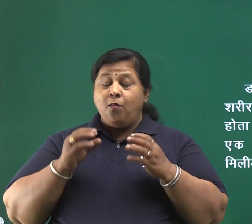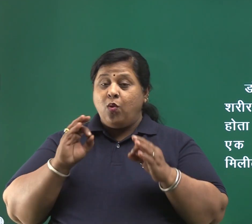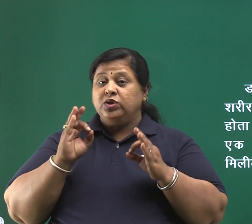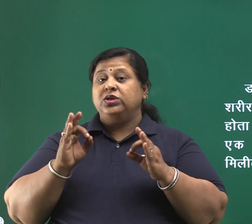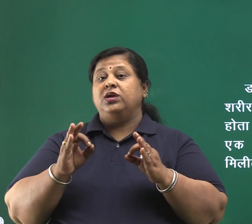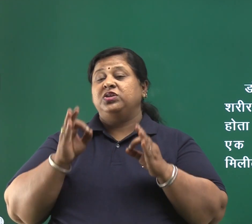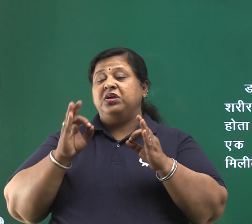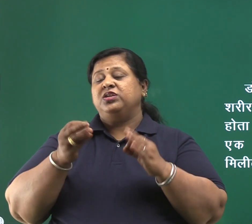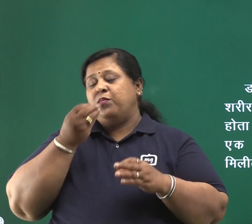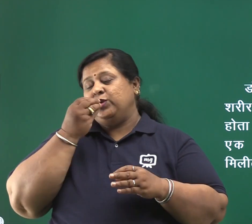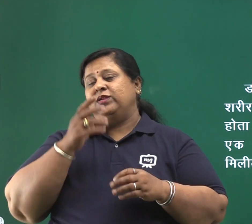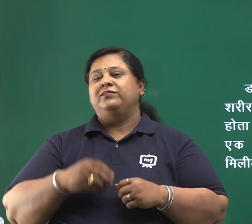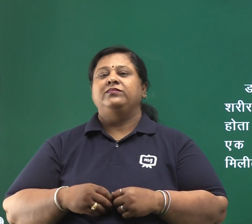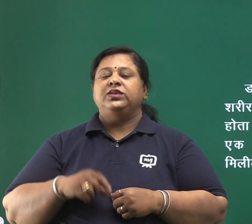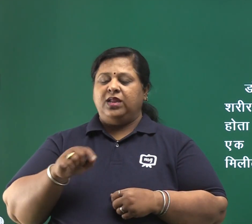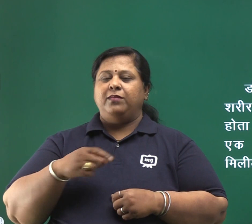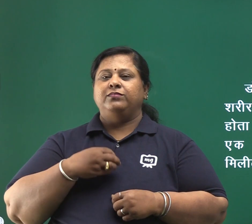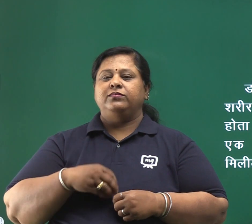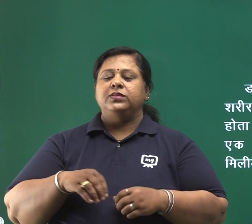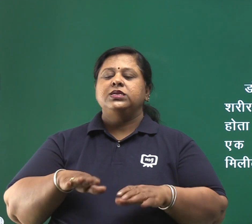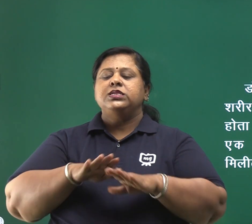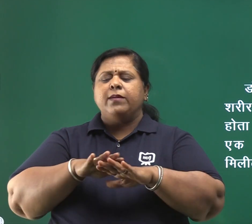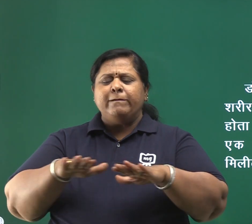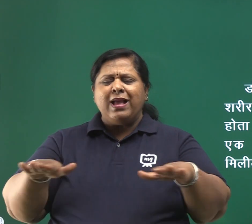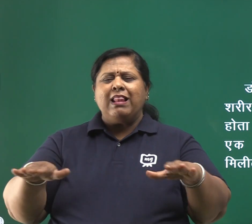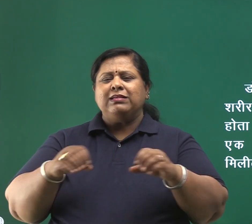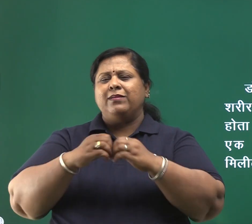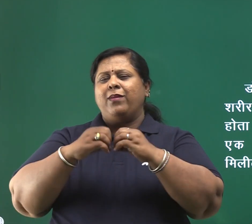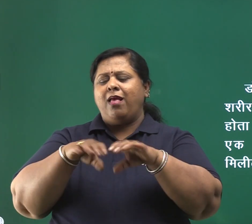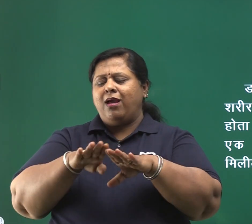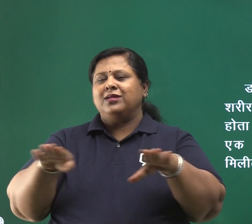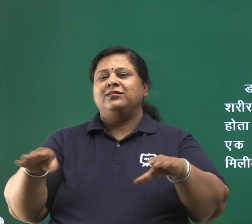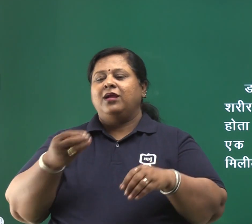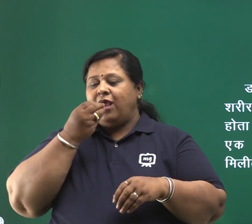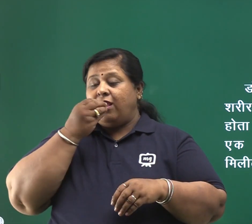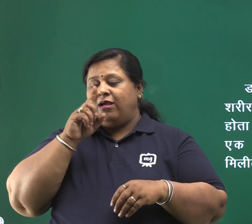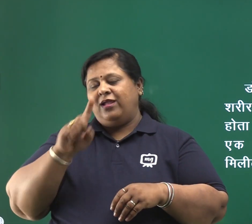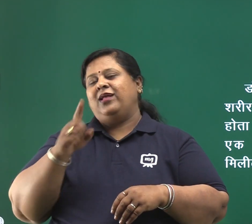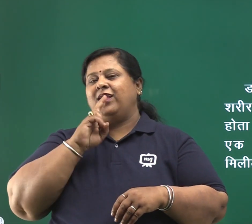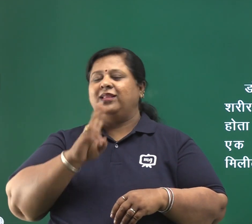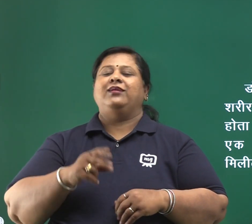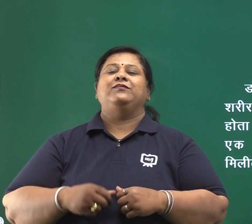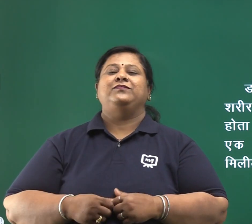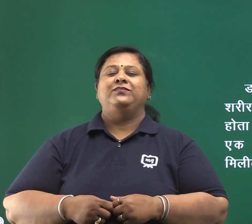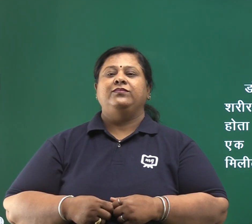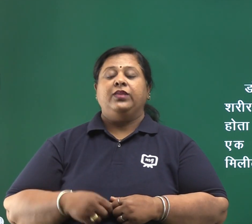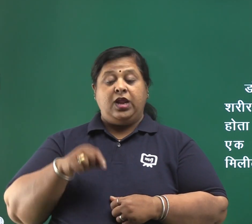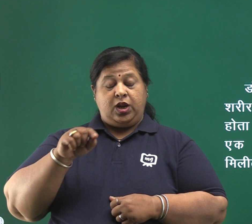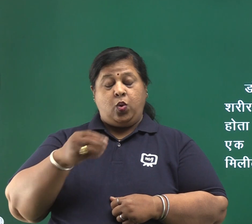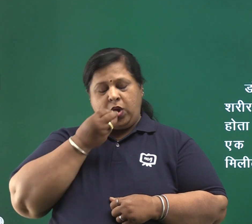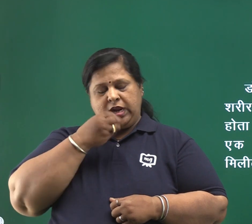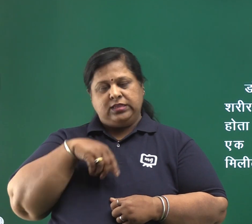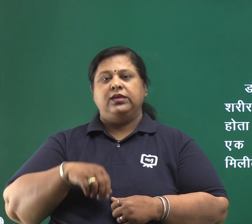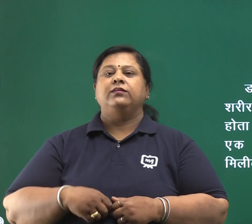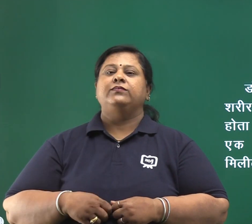हैं, जिन्हें हम संतुलित आहार भी कहते हैं। इनको खाने